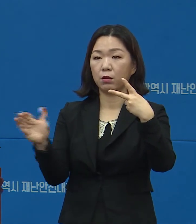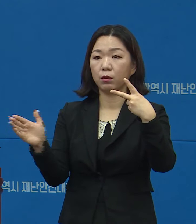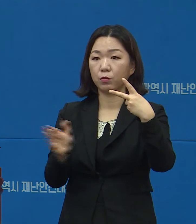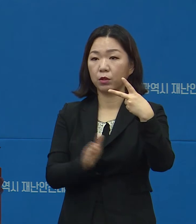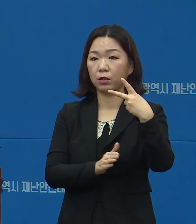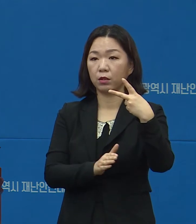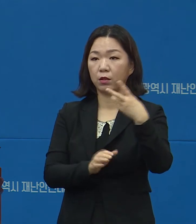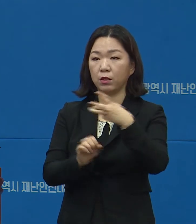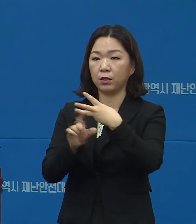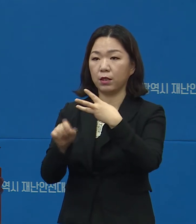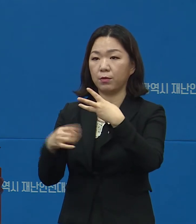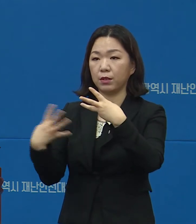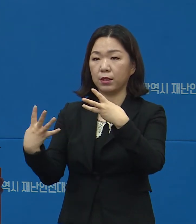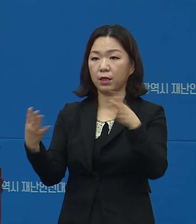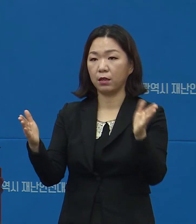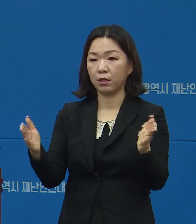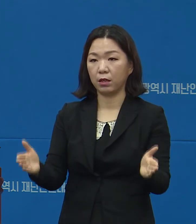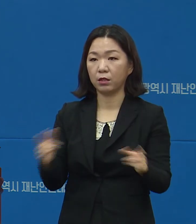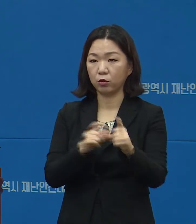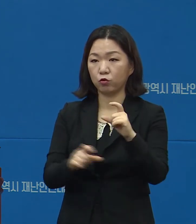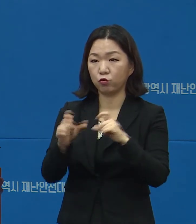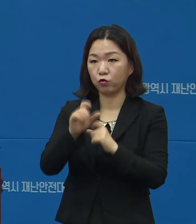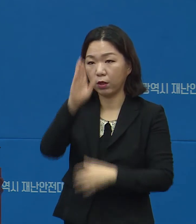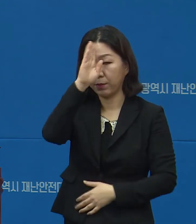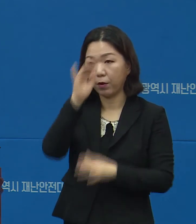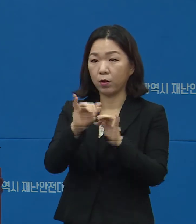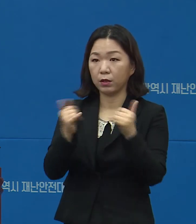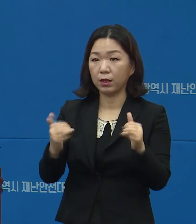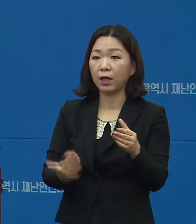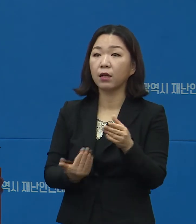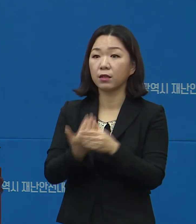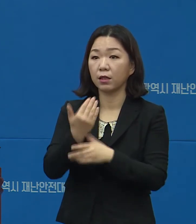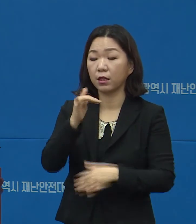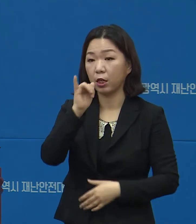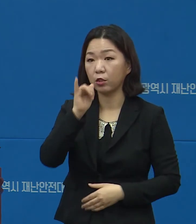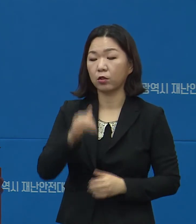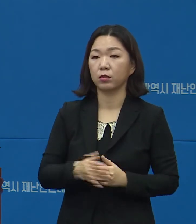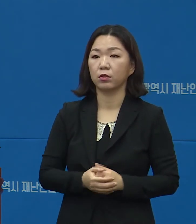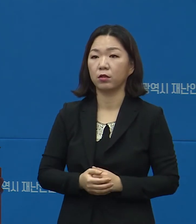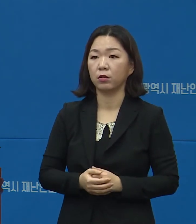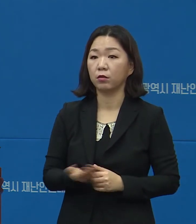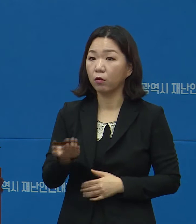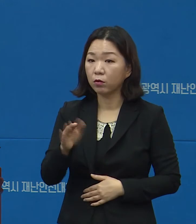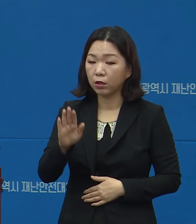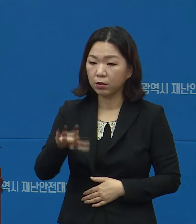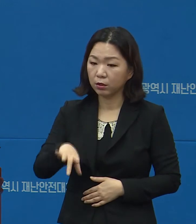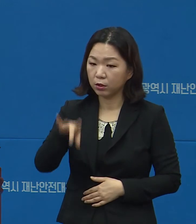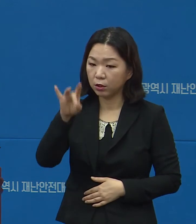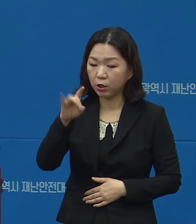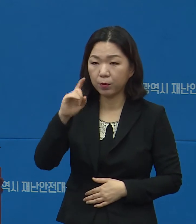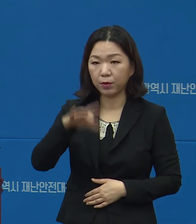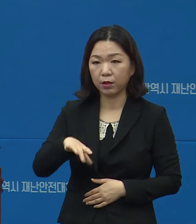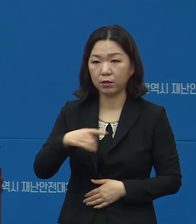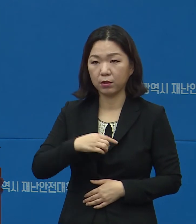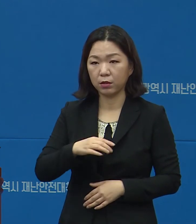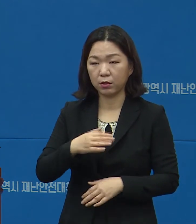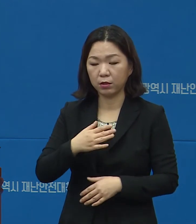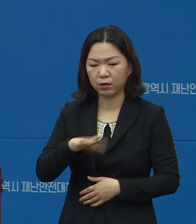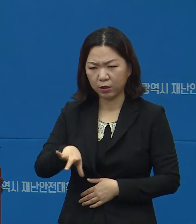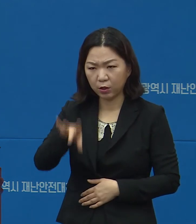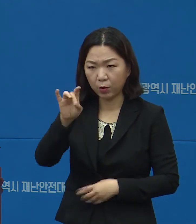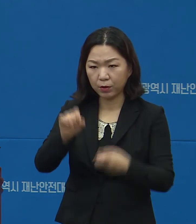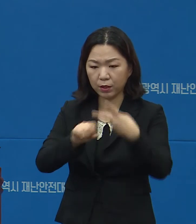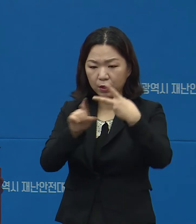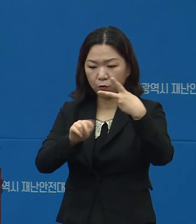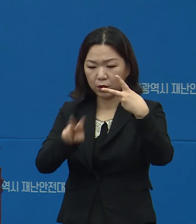25일부터 3월 4일 사이에 추가 확진자들이 발생되어졌습니다. 그런데 최초 저희가 인지하였던 2월